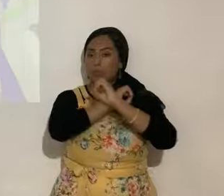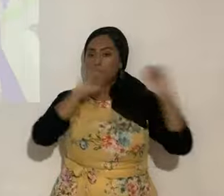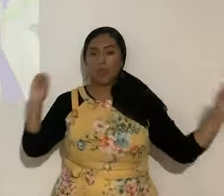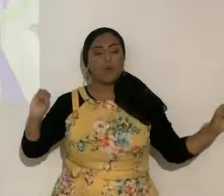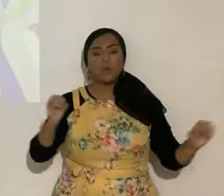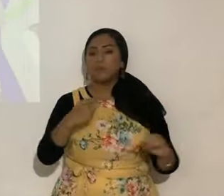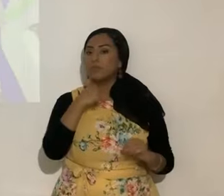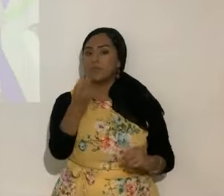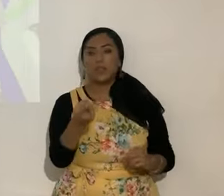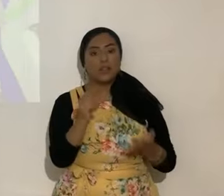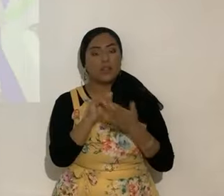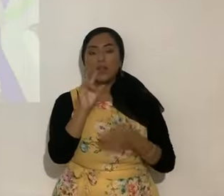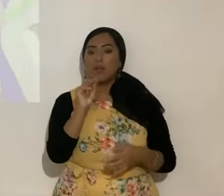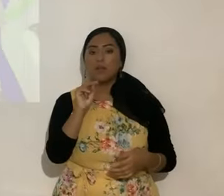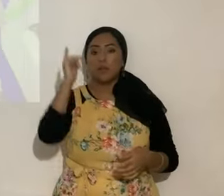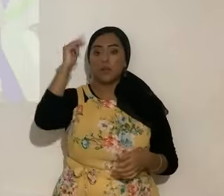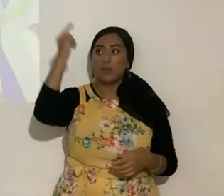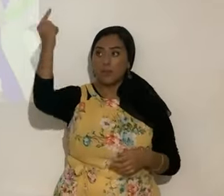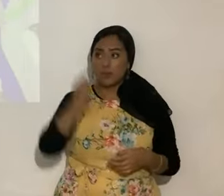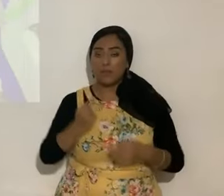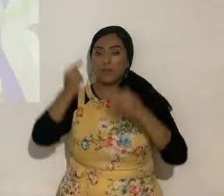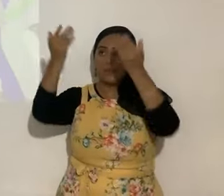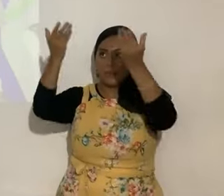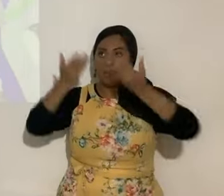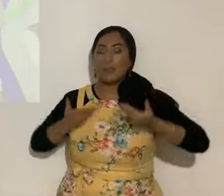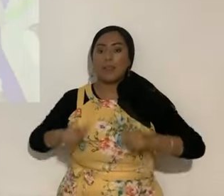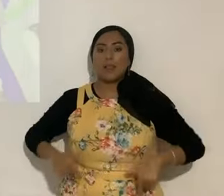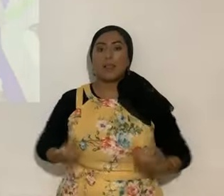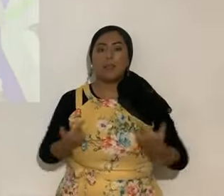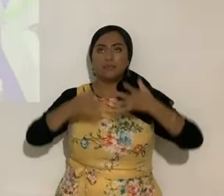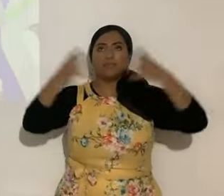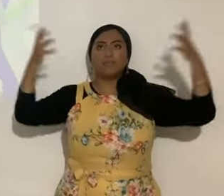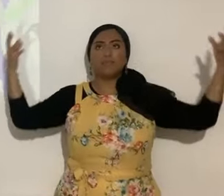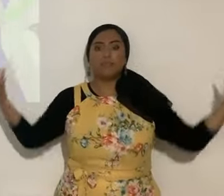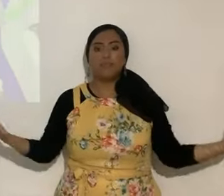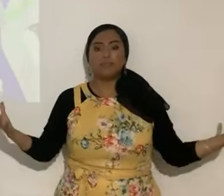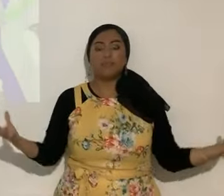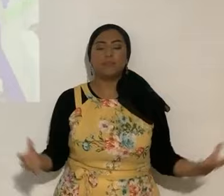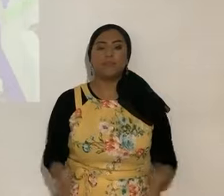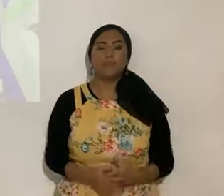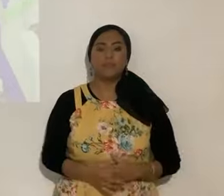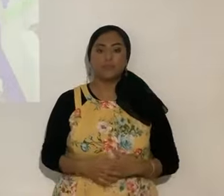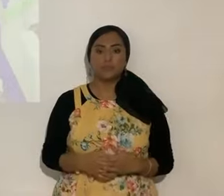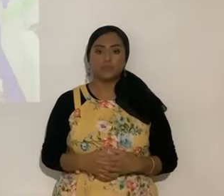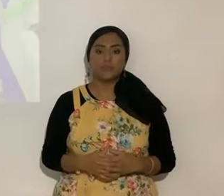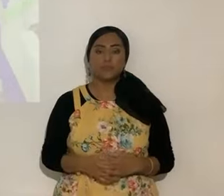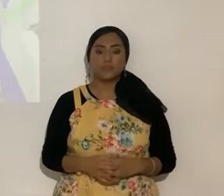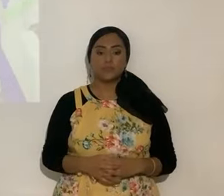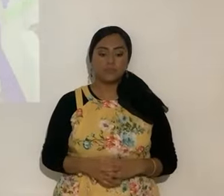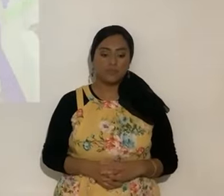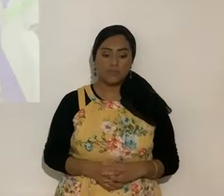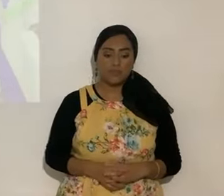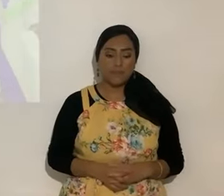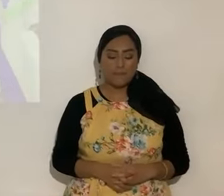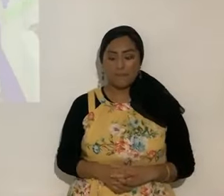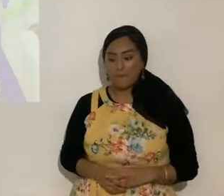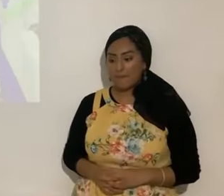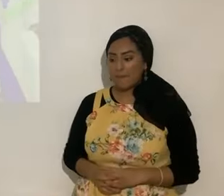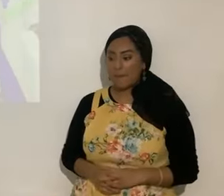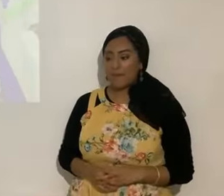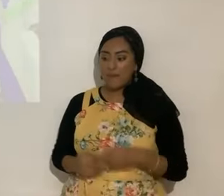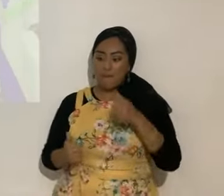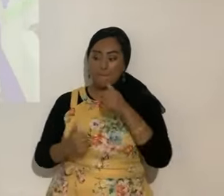porque el Eterno vino para que tengamos vida y vida en abundancia, ahora, una de las causas